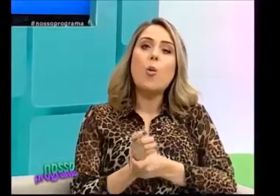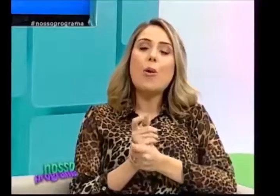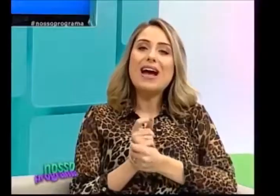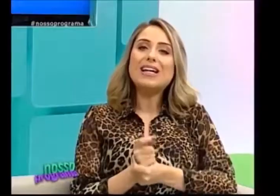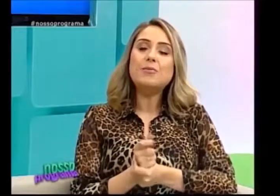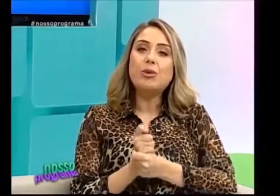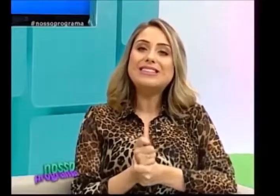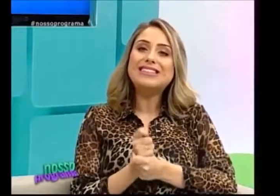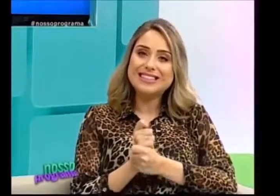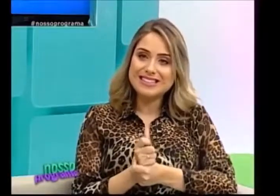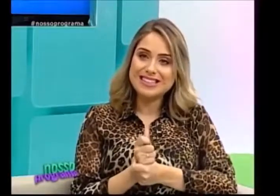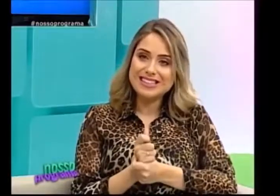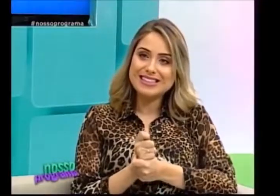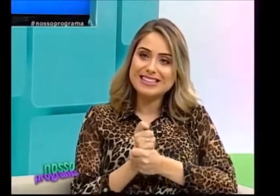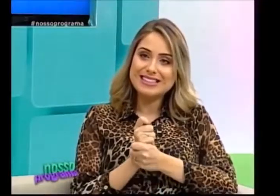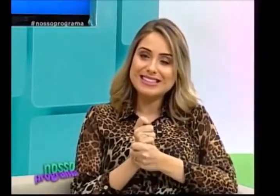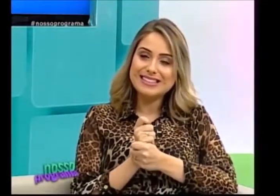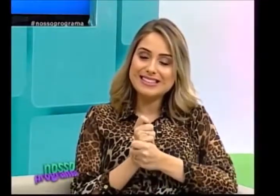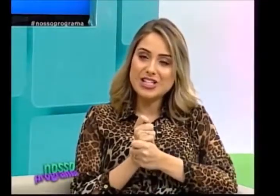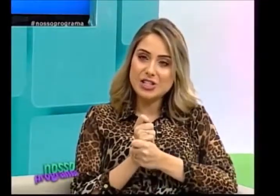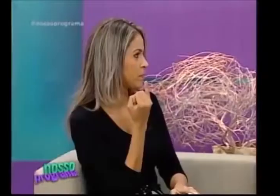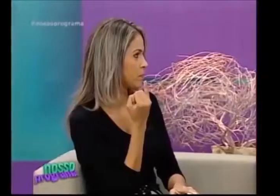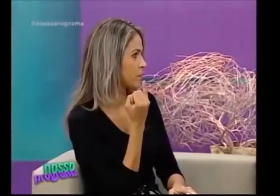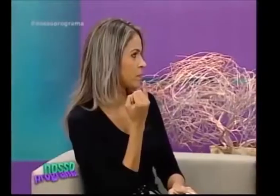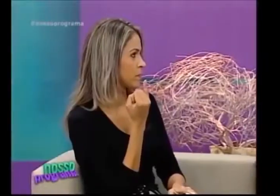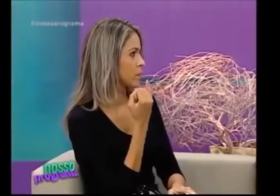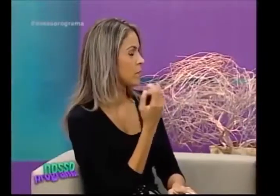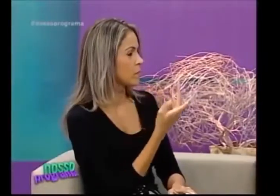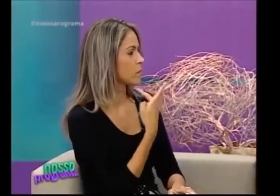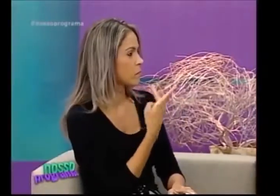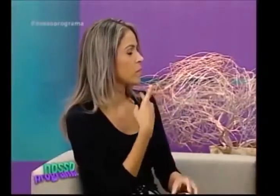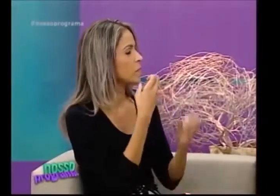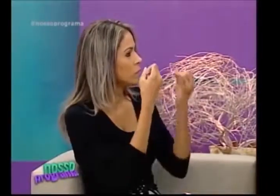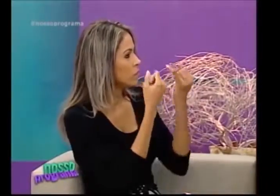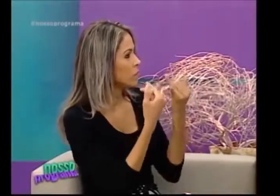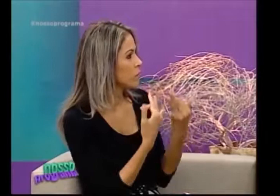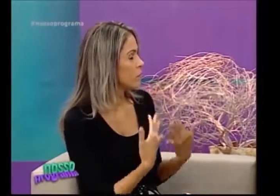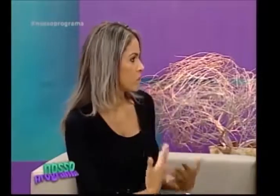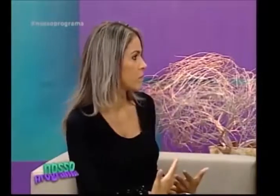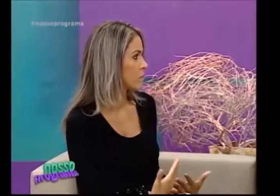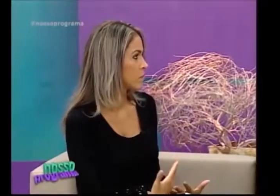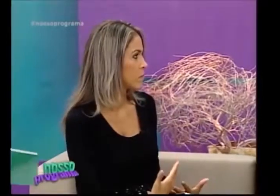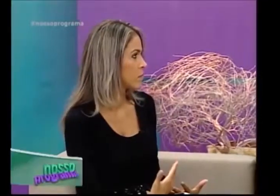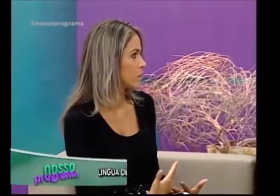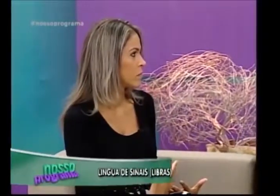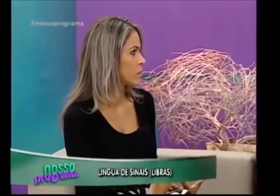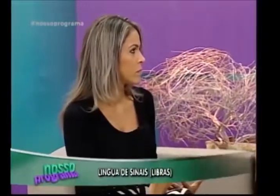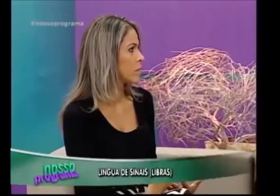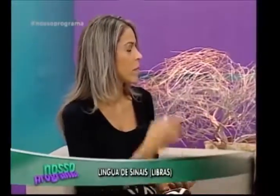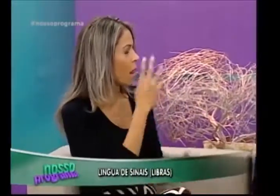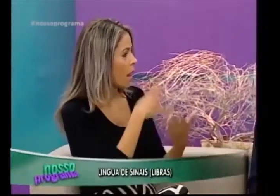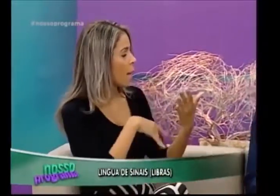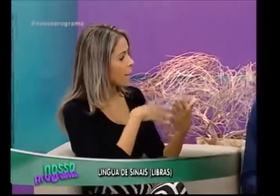Qual é a importância da gente falar cada vez mais e explicar sobre a linguagem de